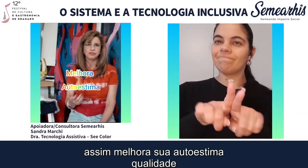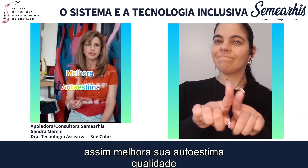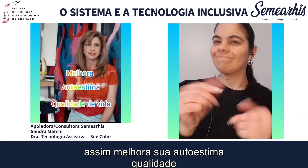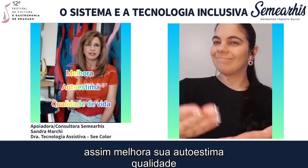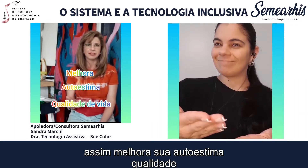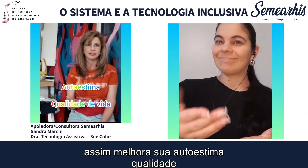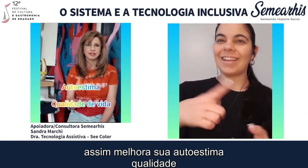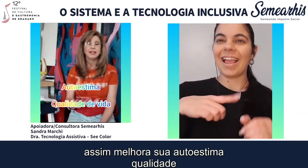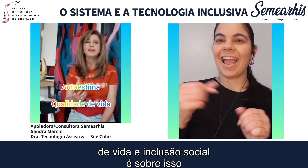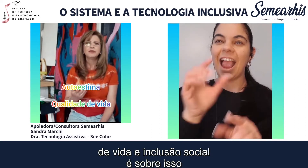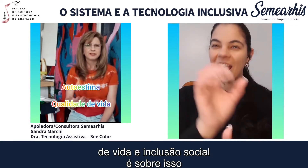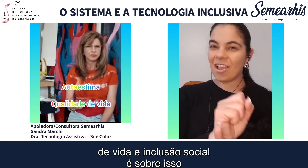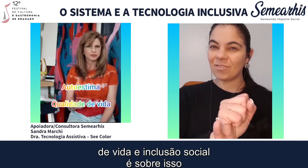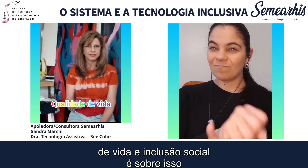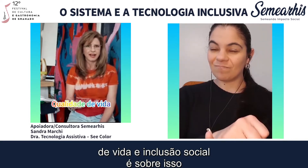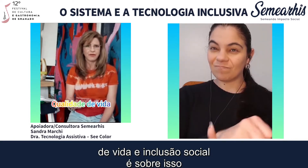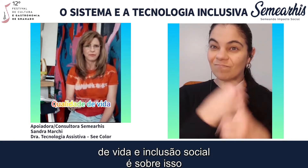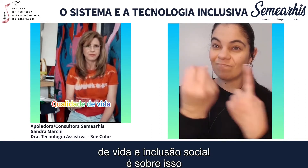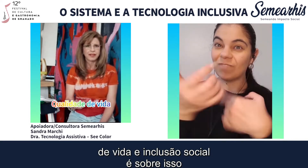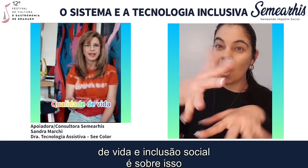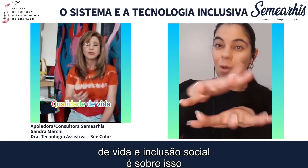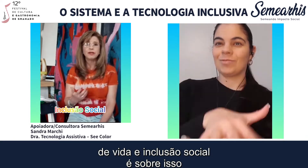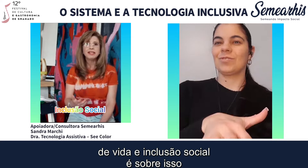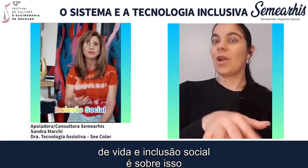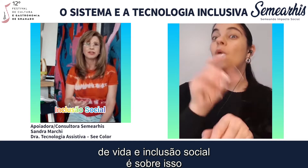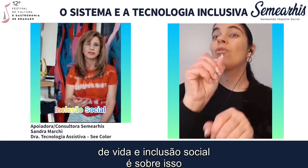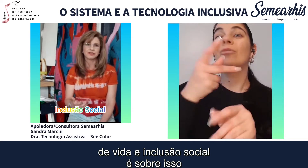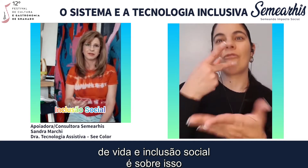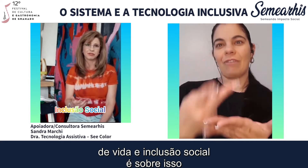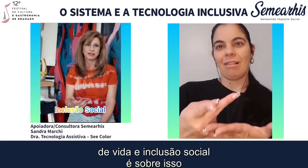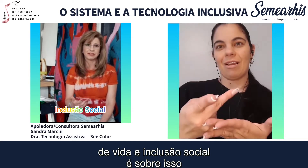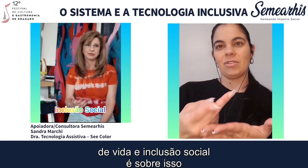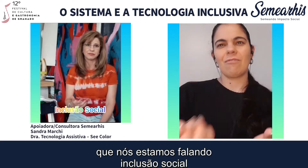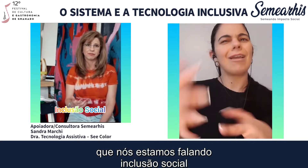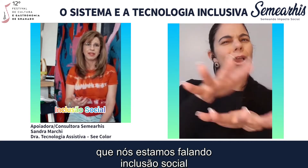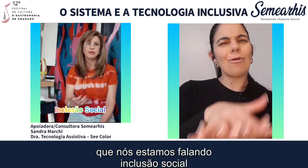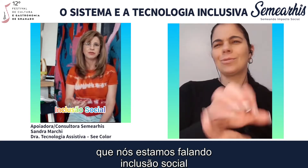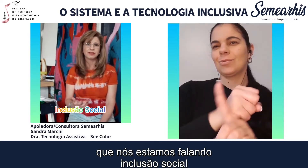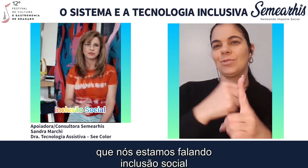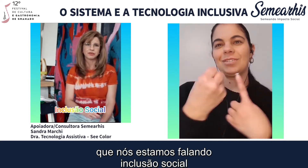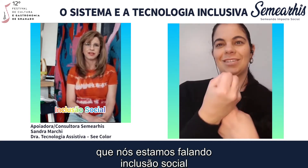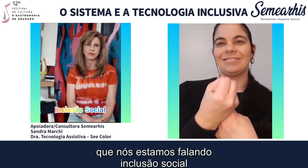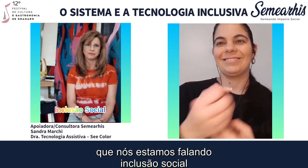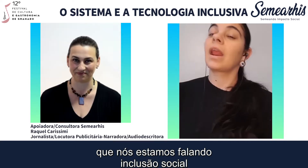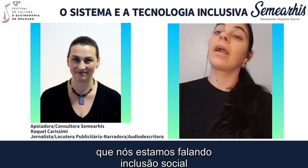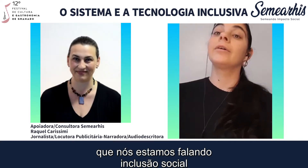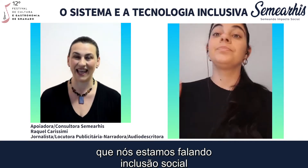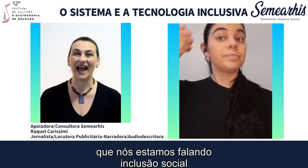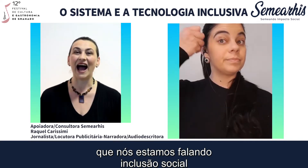de vida, inclusão social. É sobre isso que nós estamos falando, inclusão social.